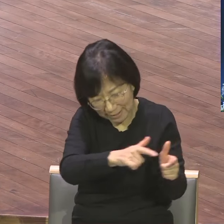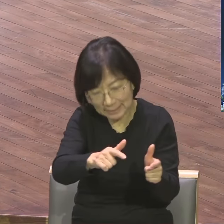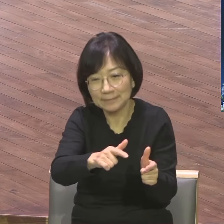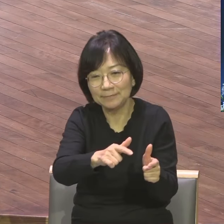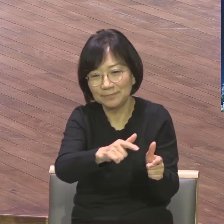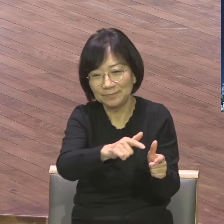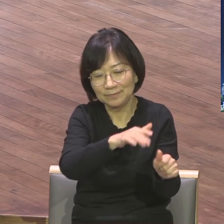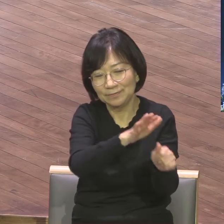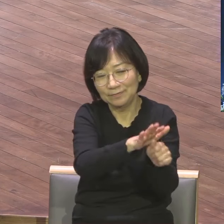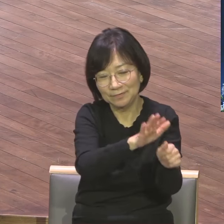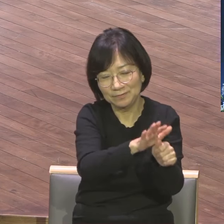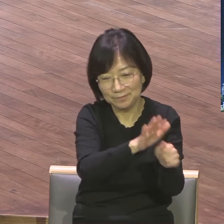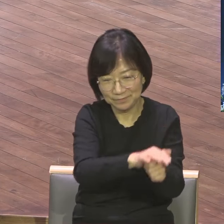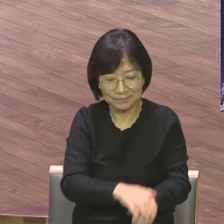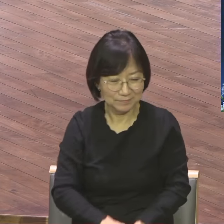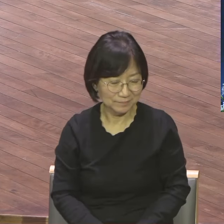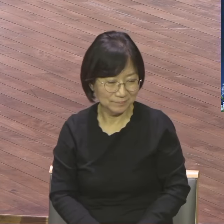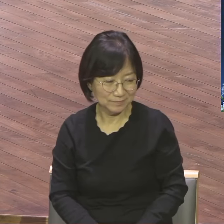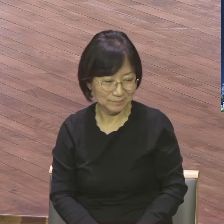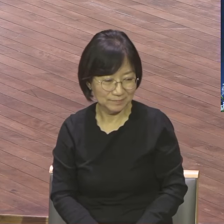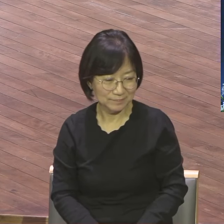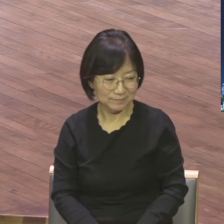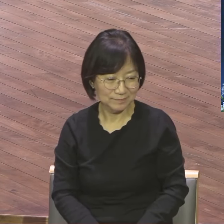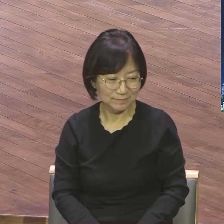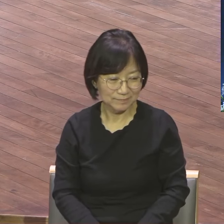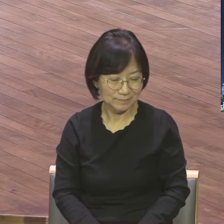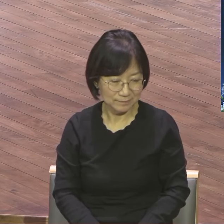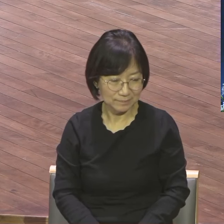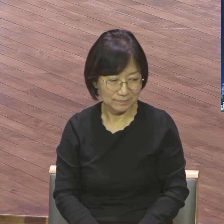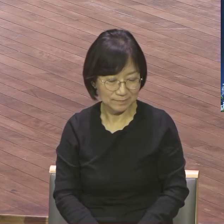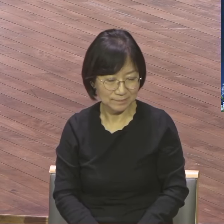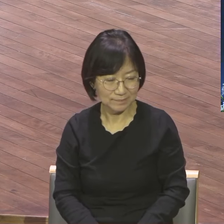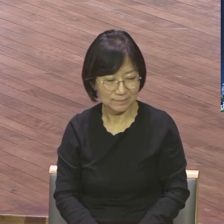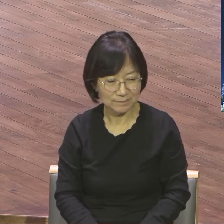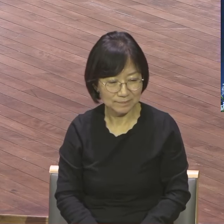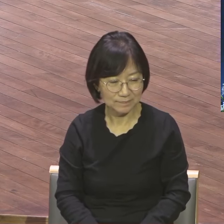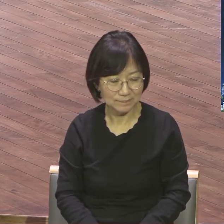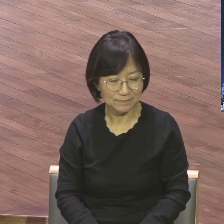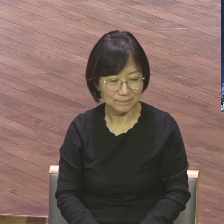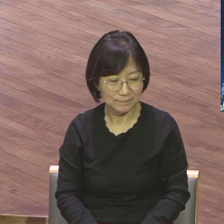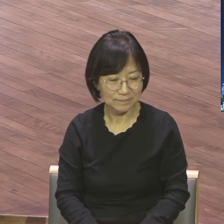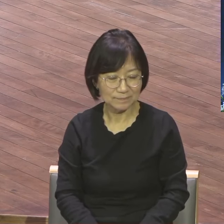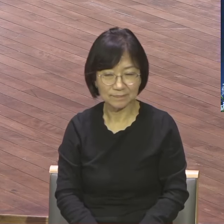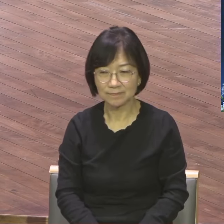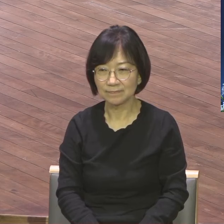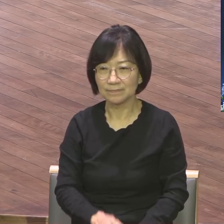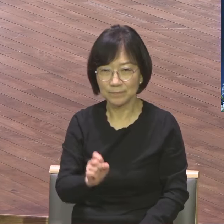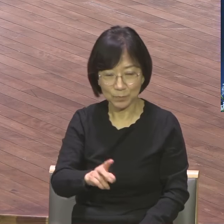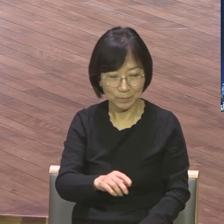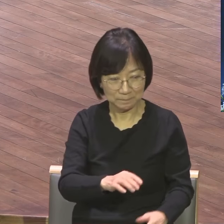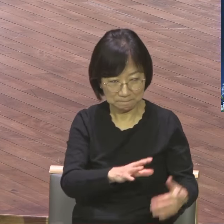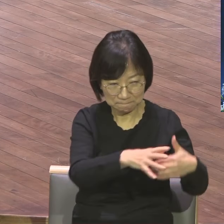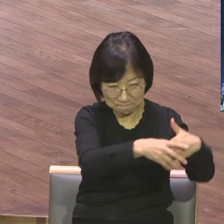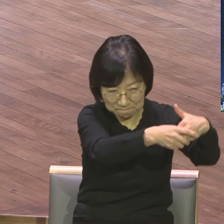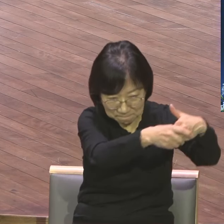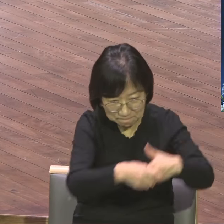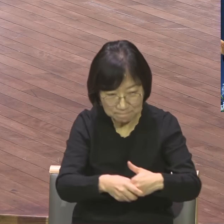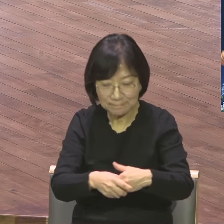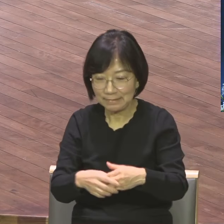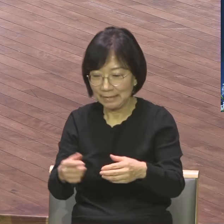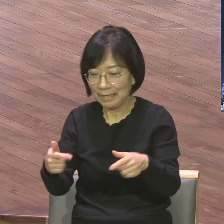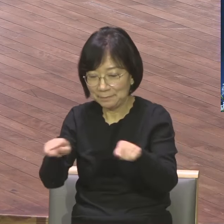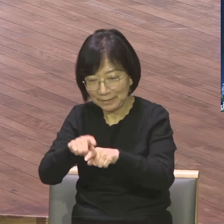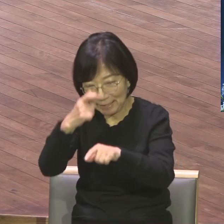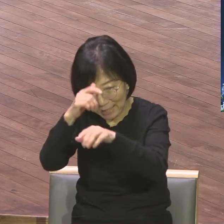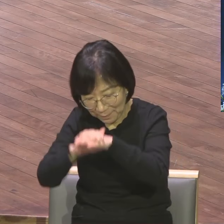가서 친구들하고 교제하고 싶지만 그 사람 손을 꽉 잡고 예배드리고 꽉 잡고 점심 먹고 꽉 잡고